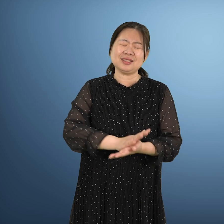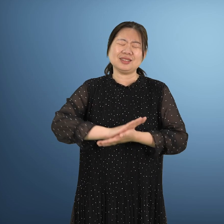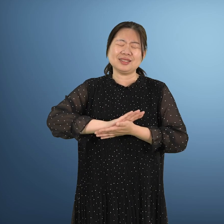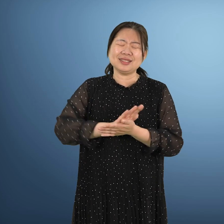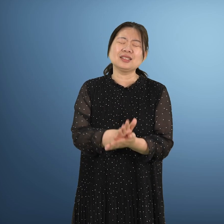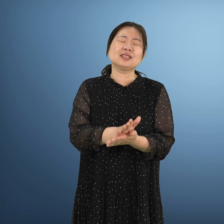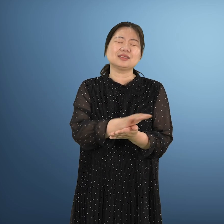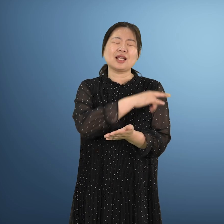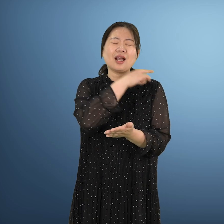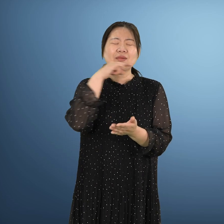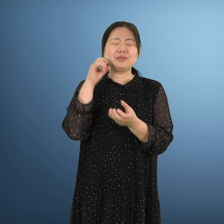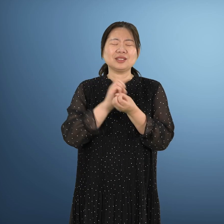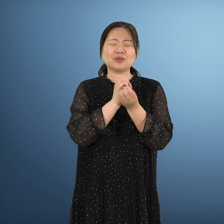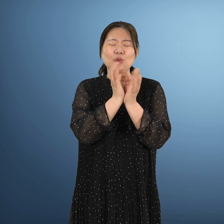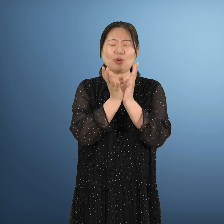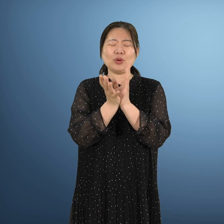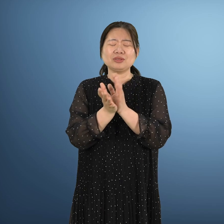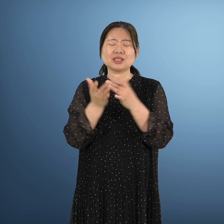짓밟힌